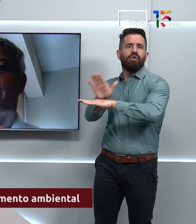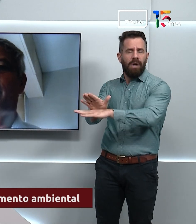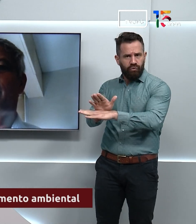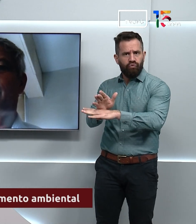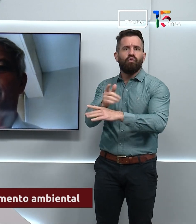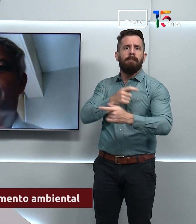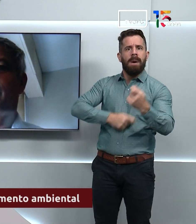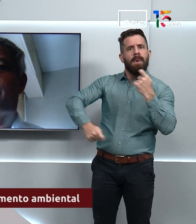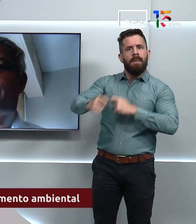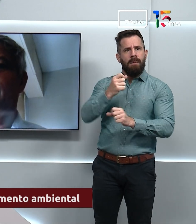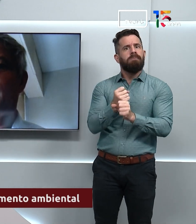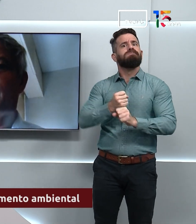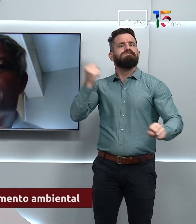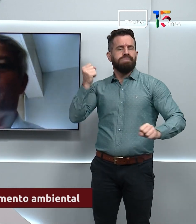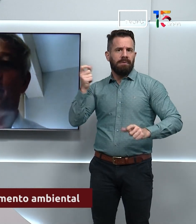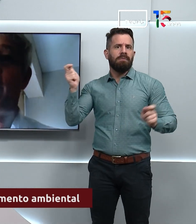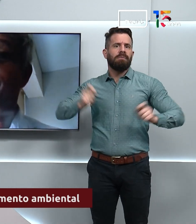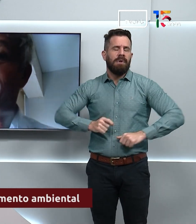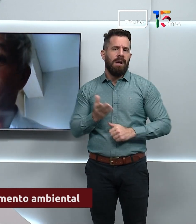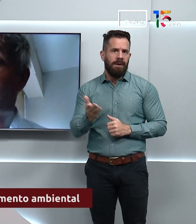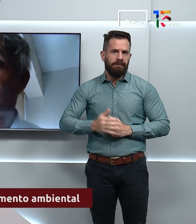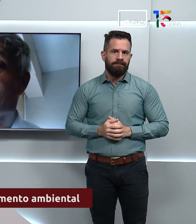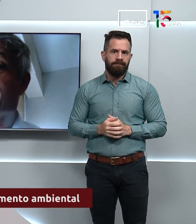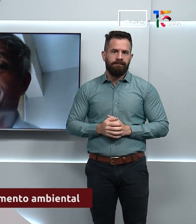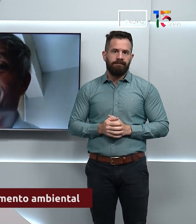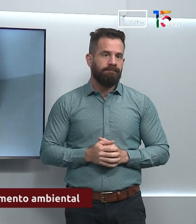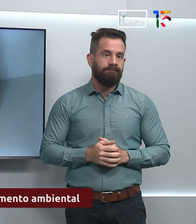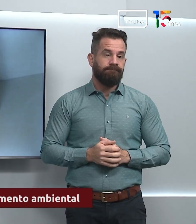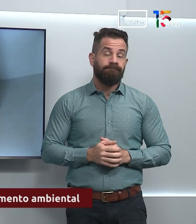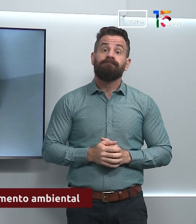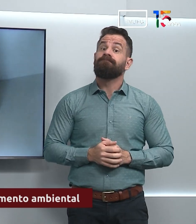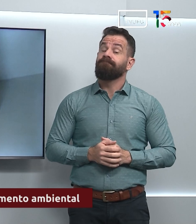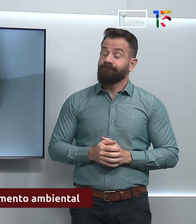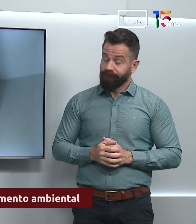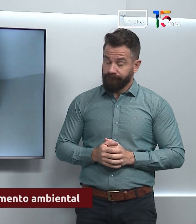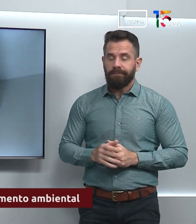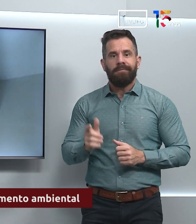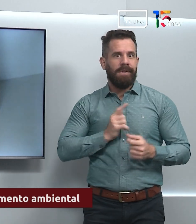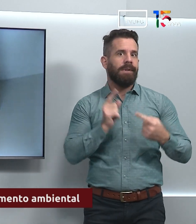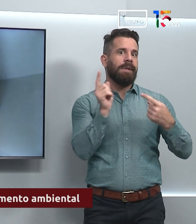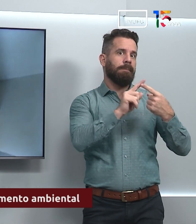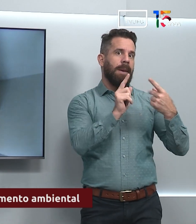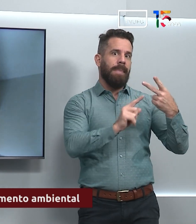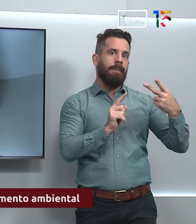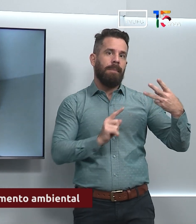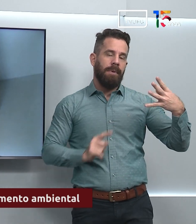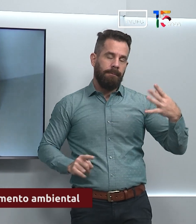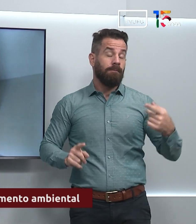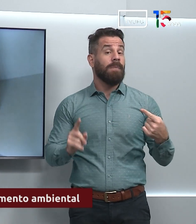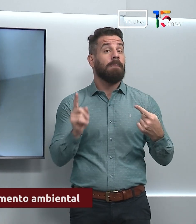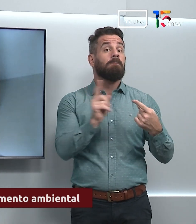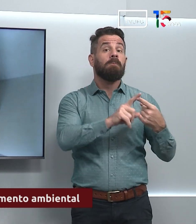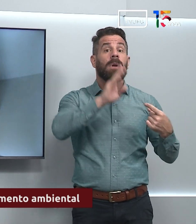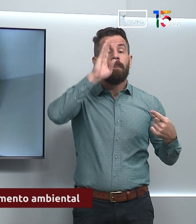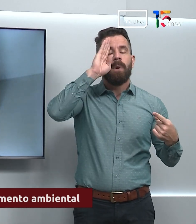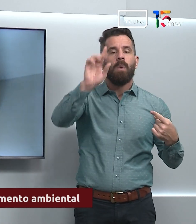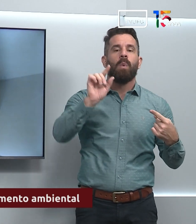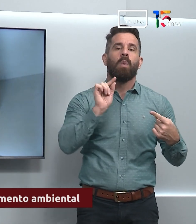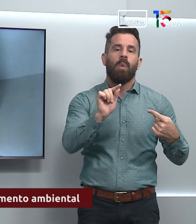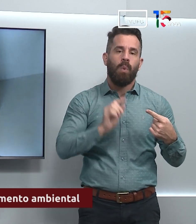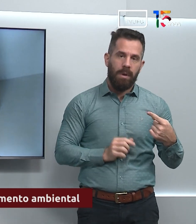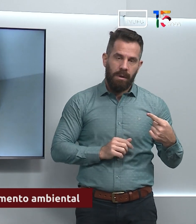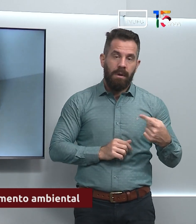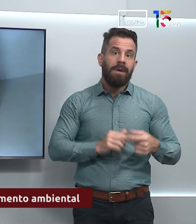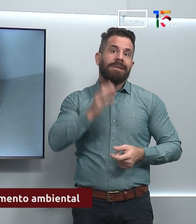essas legislações? Bom, isso tem várias escalas, né? A maior escala que a gente pode pensar é a água que a